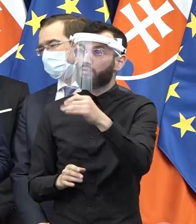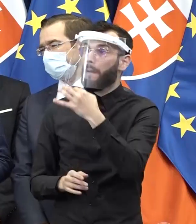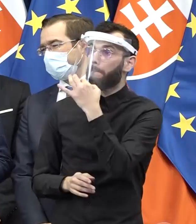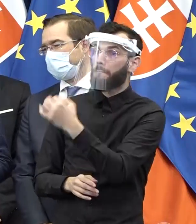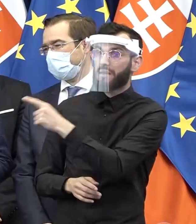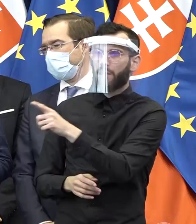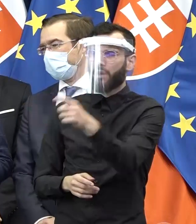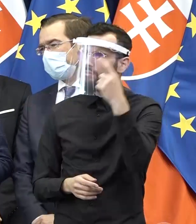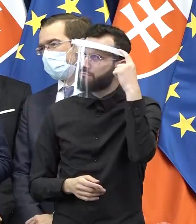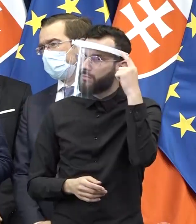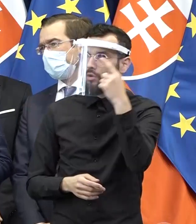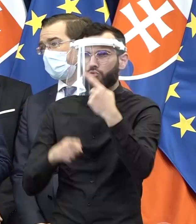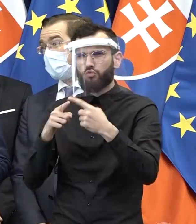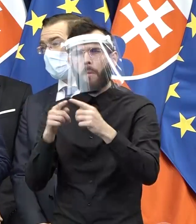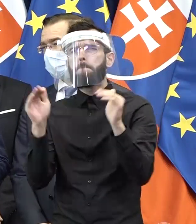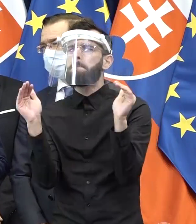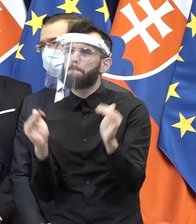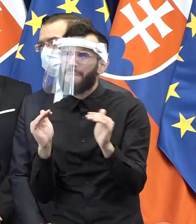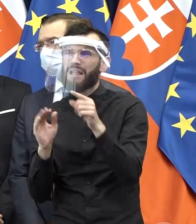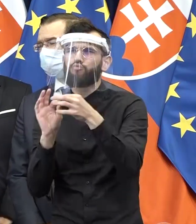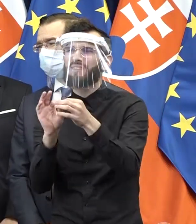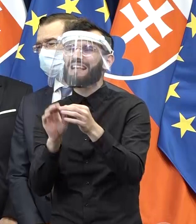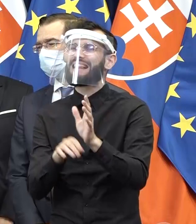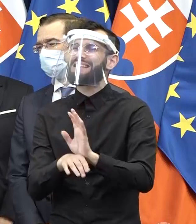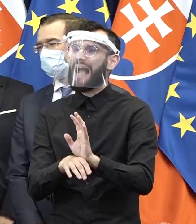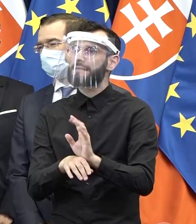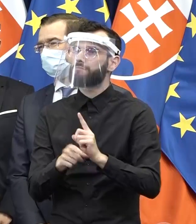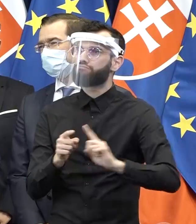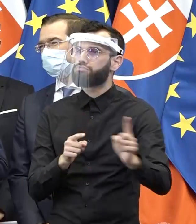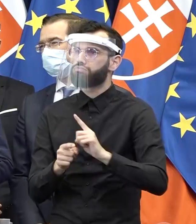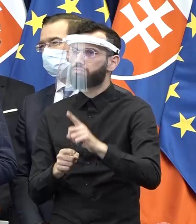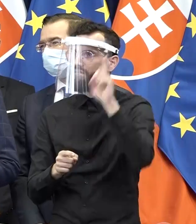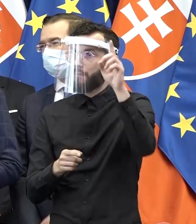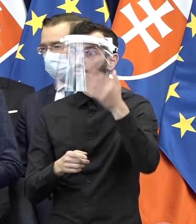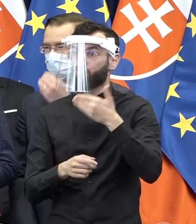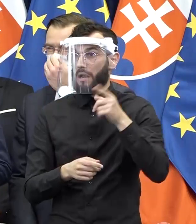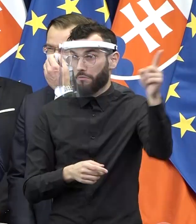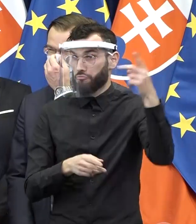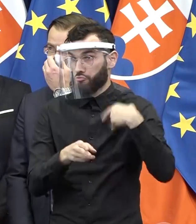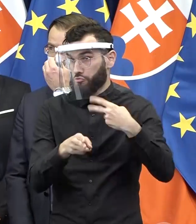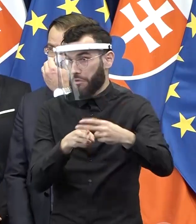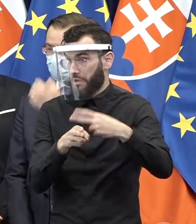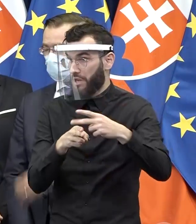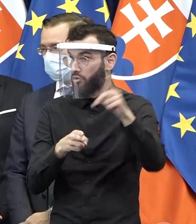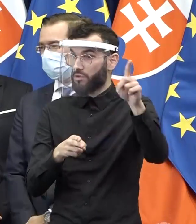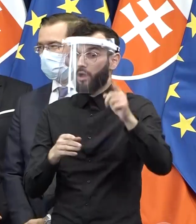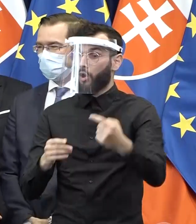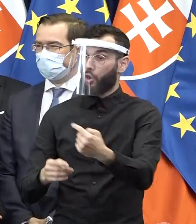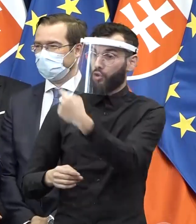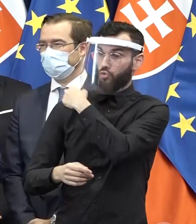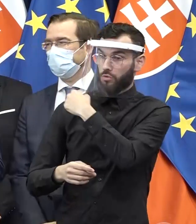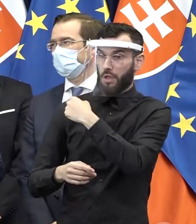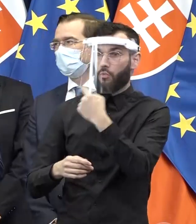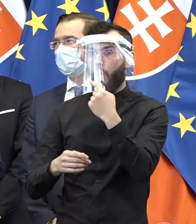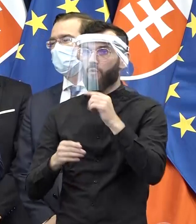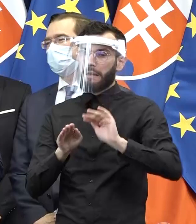Neprichádza možno do úvahy trochu zmiernenie opatrenia, čo sa týka taxíkov. Napríklad v Česku to už riešia takým spôsobom, že do tej zadnej časti dávajú nejakú pôliu,